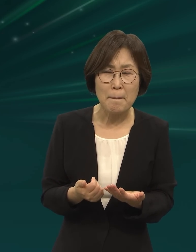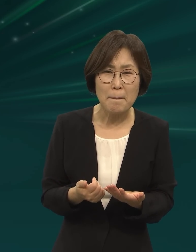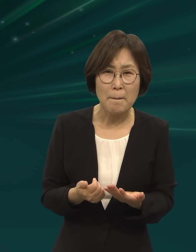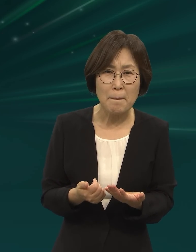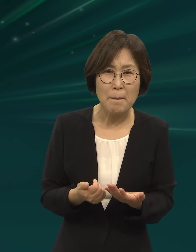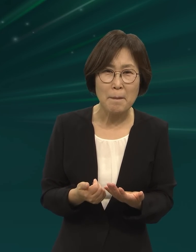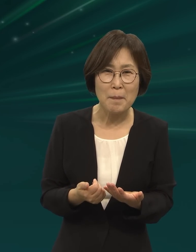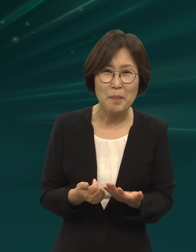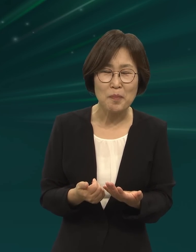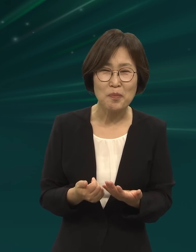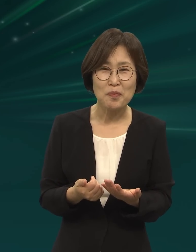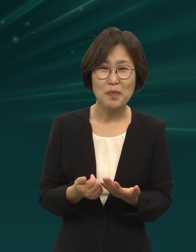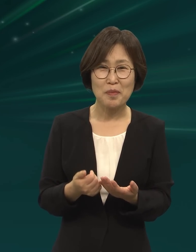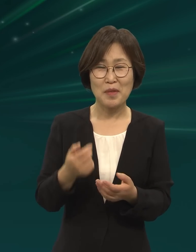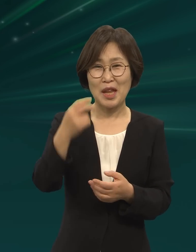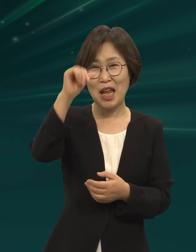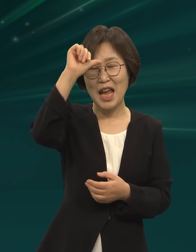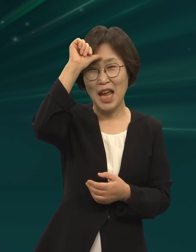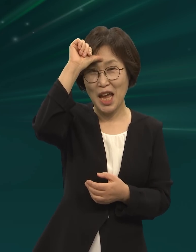12만 원.